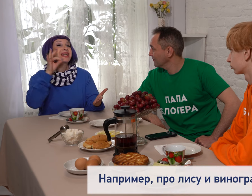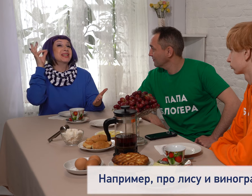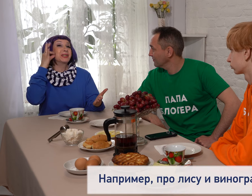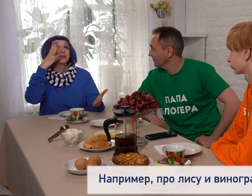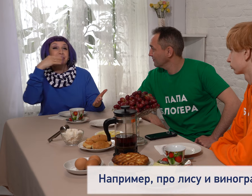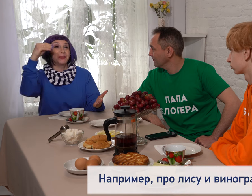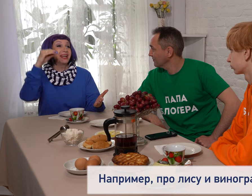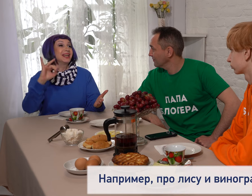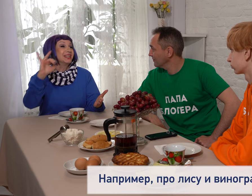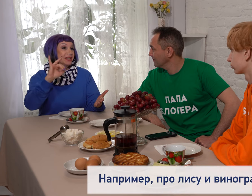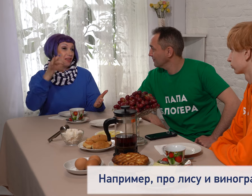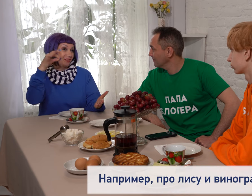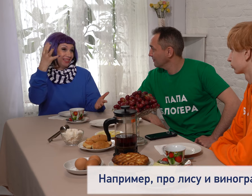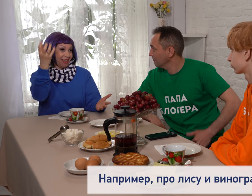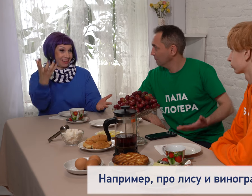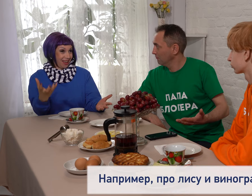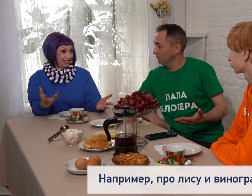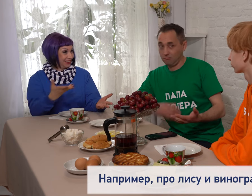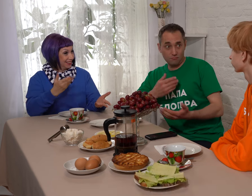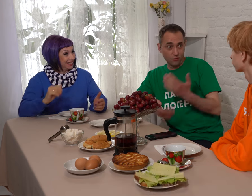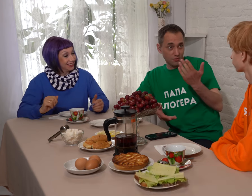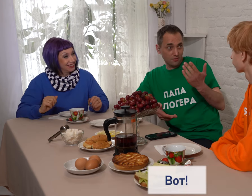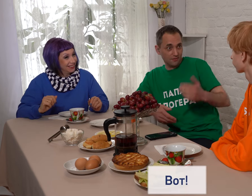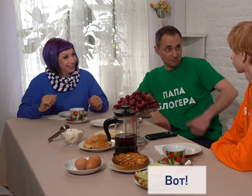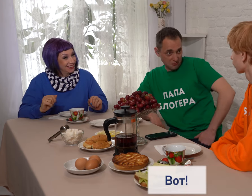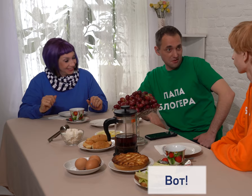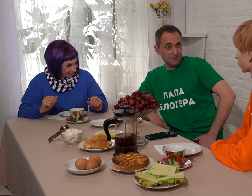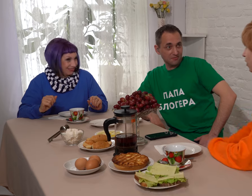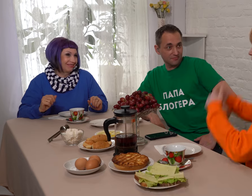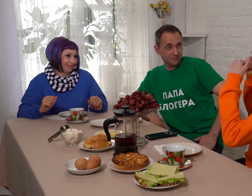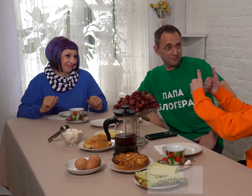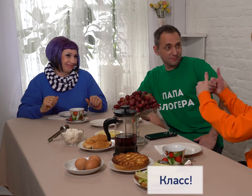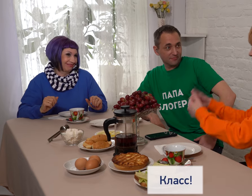лису и виноград. Вот. Классно.